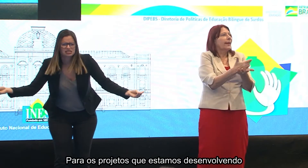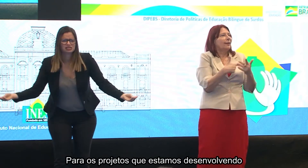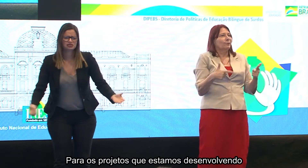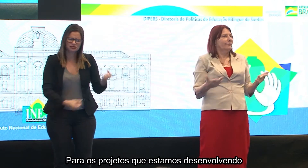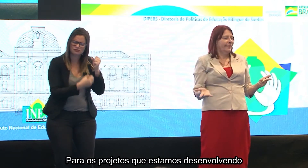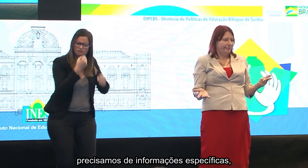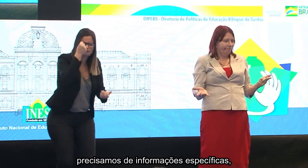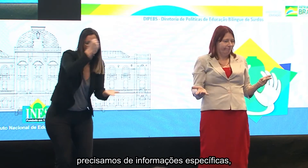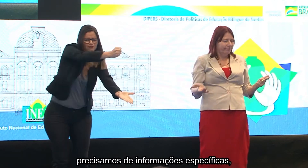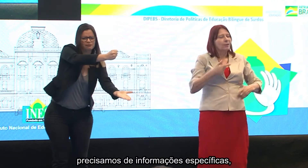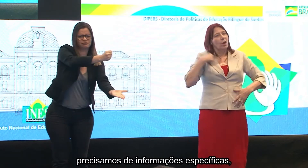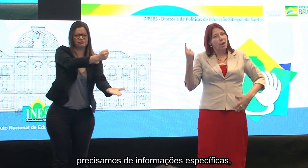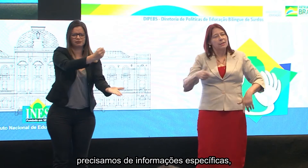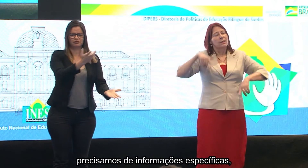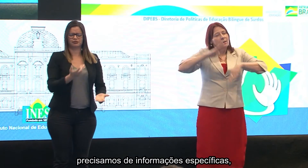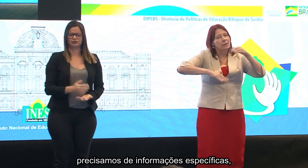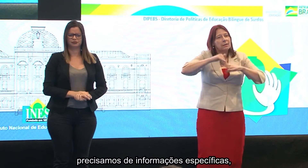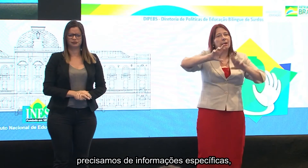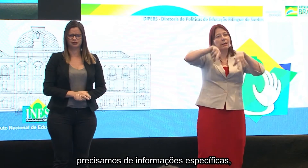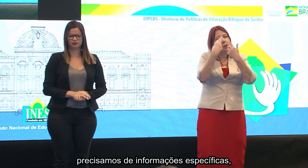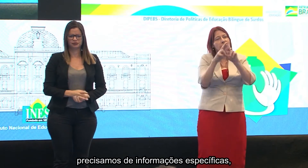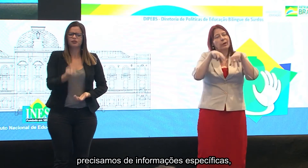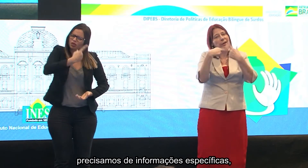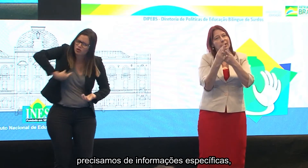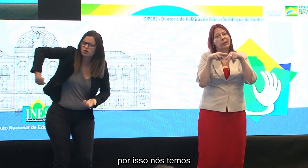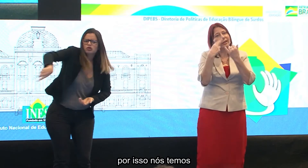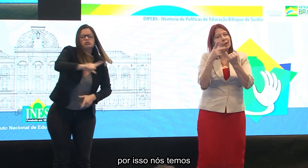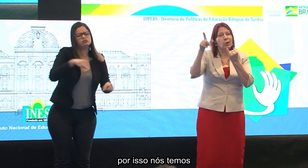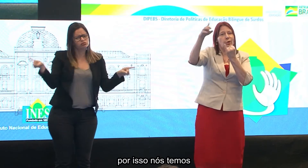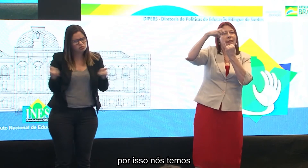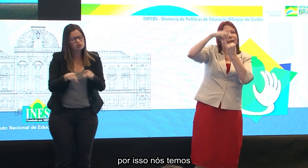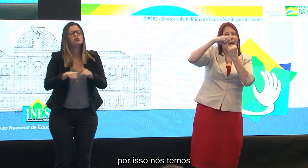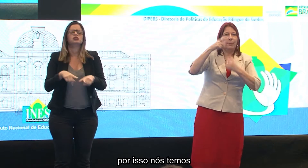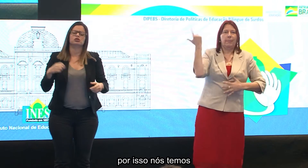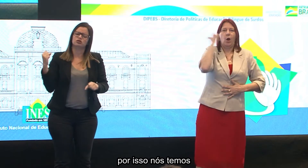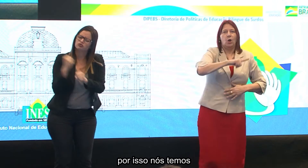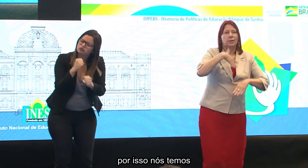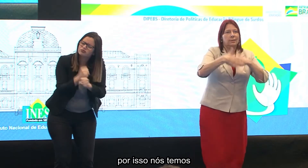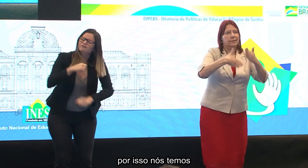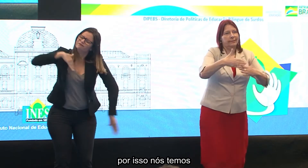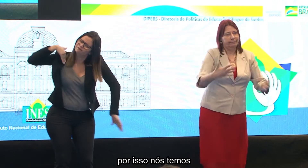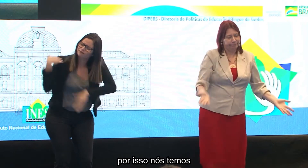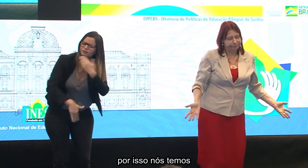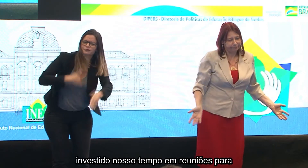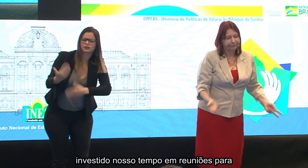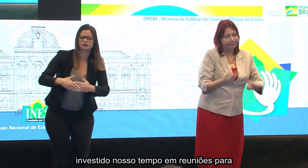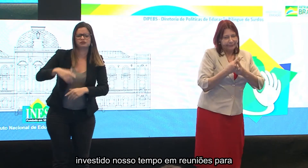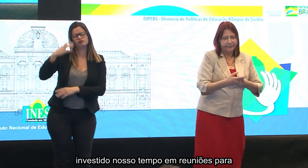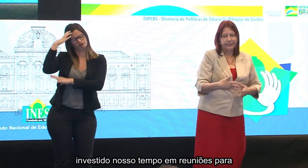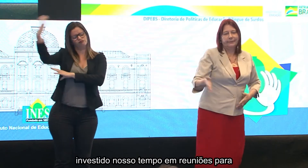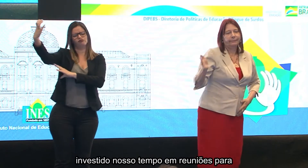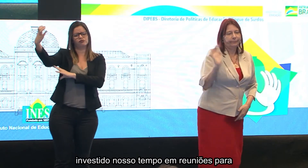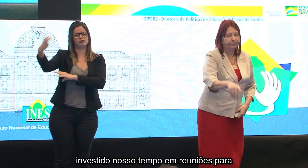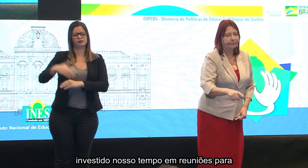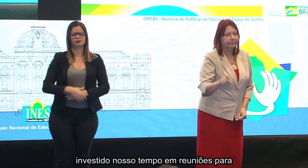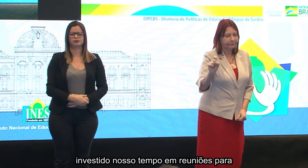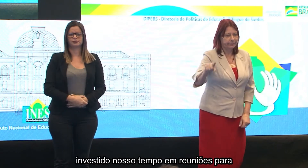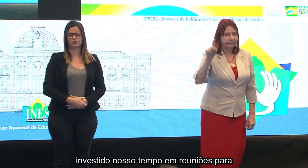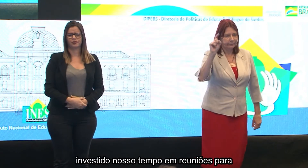desenvolvendo, nós precisamos de informações específicas. E por isso, nós temos investido o nosso tempo em reuniões